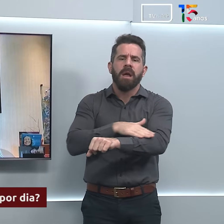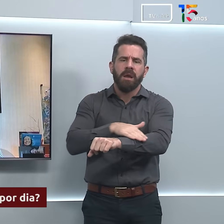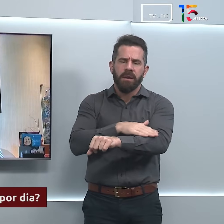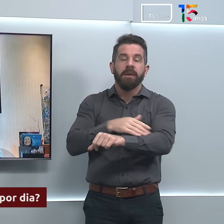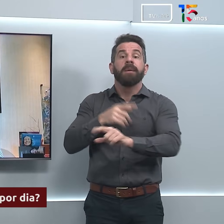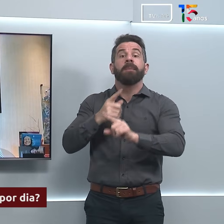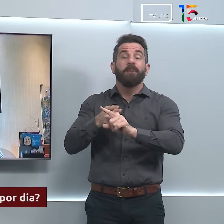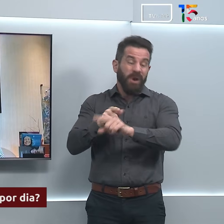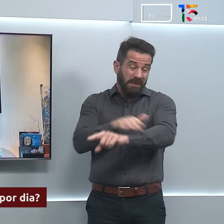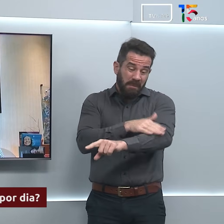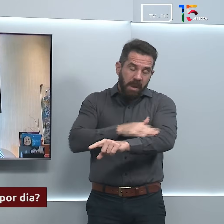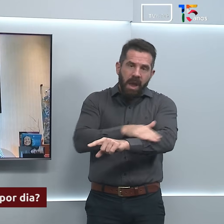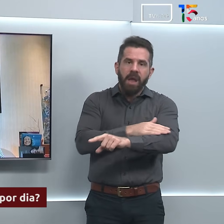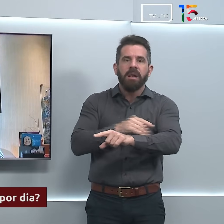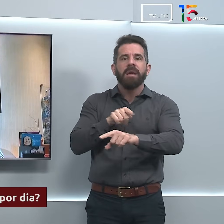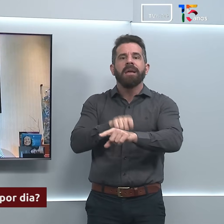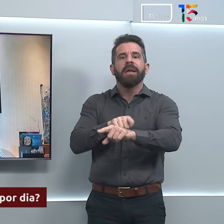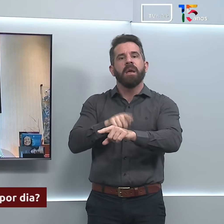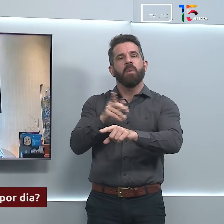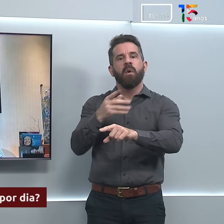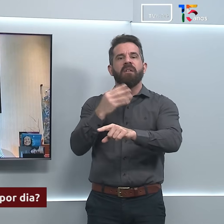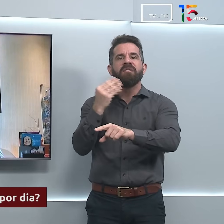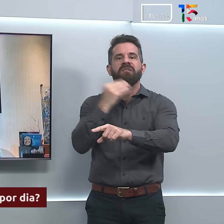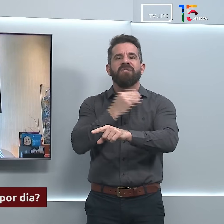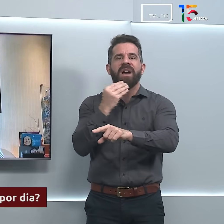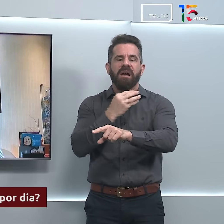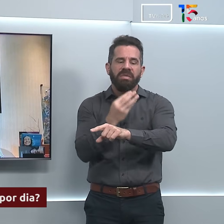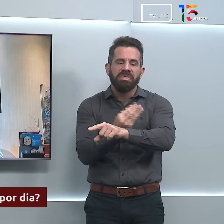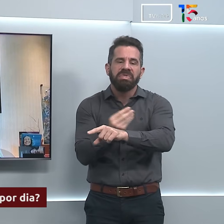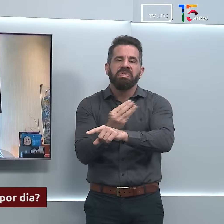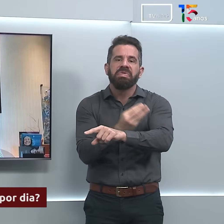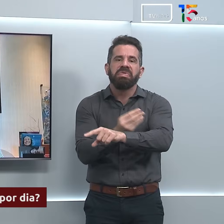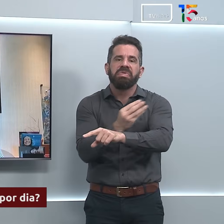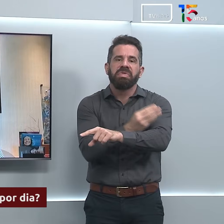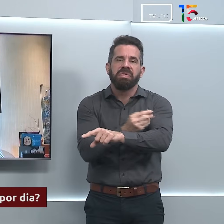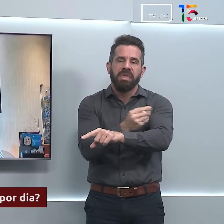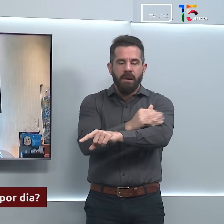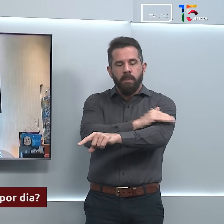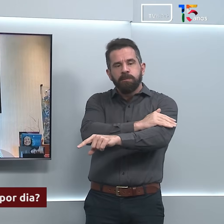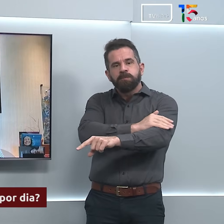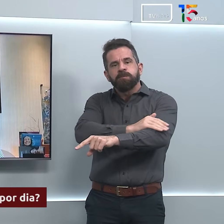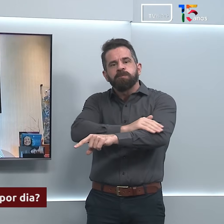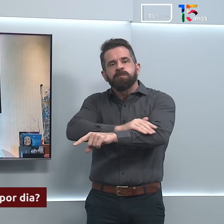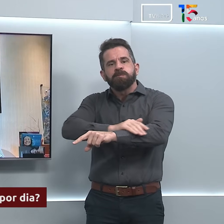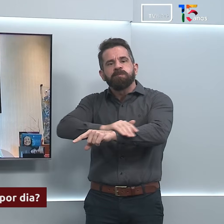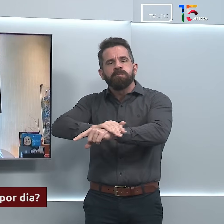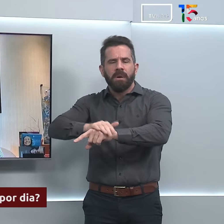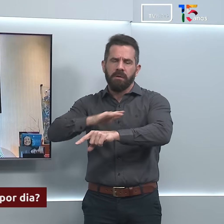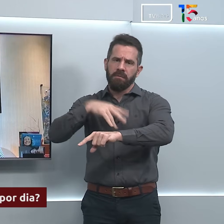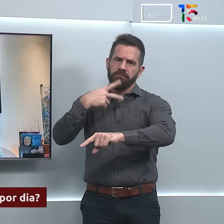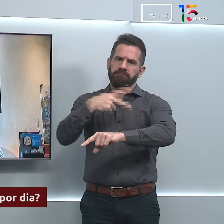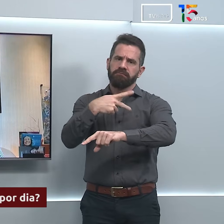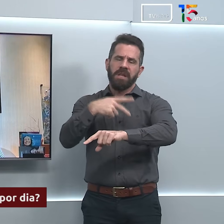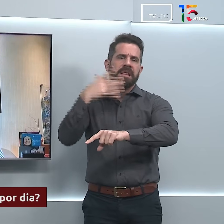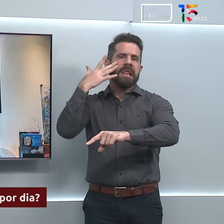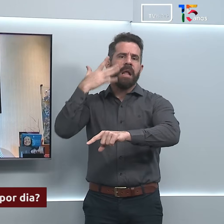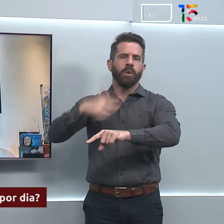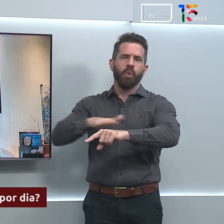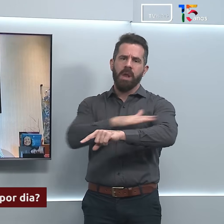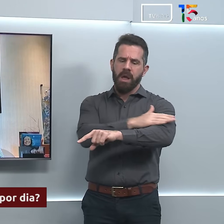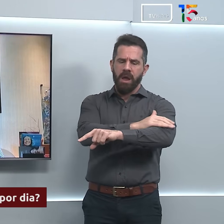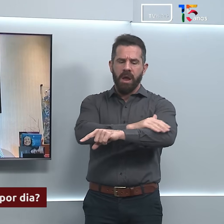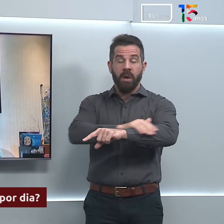ainda mais as defesas da nossa pele, Então, esse manto que a nossa pele produz, ele já